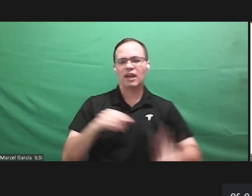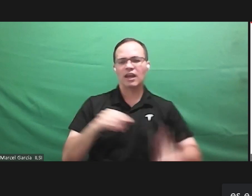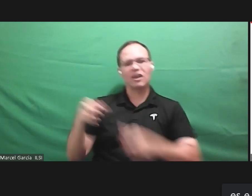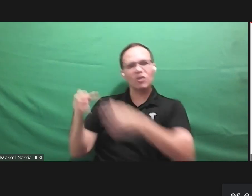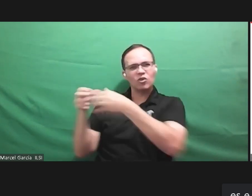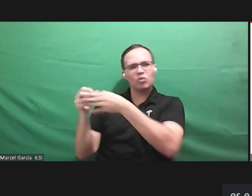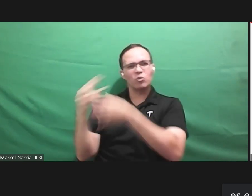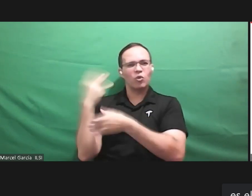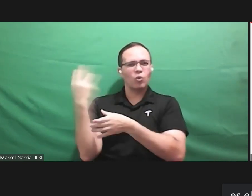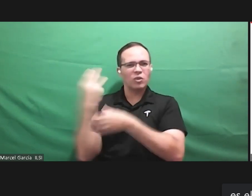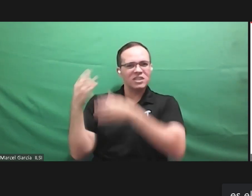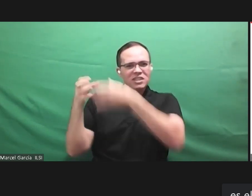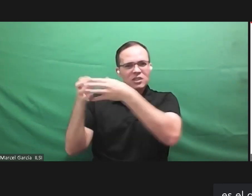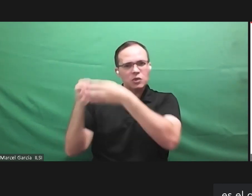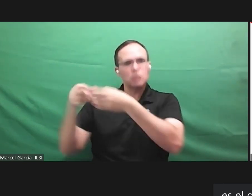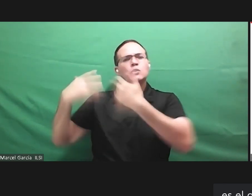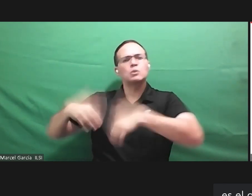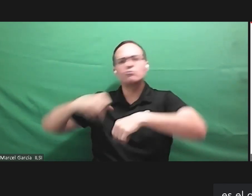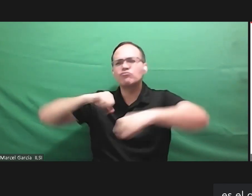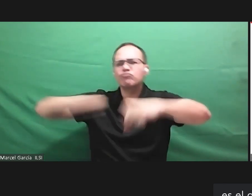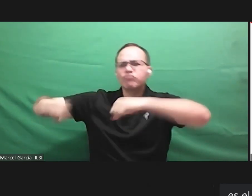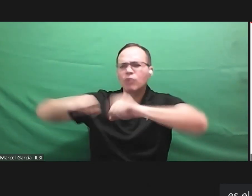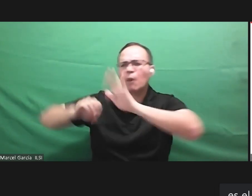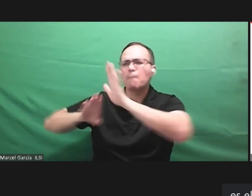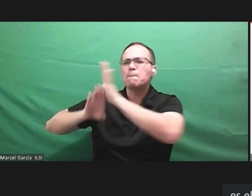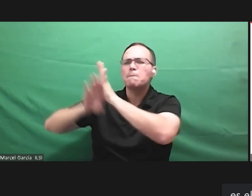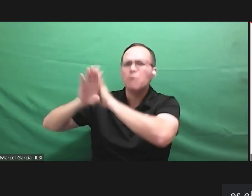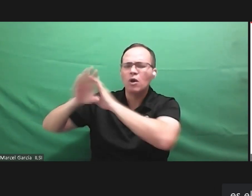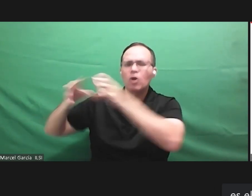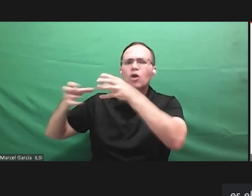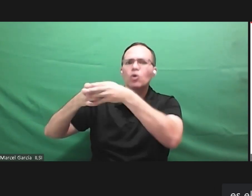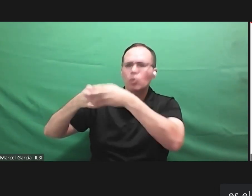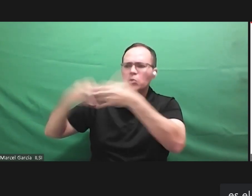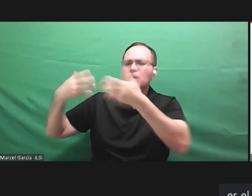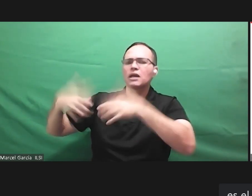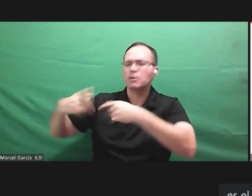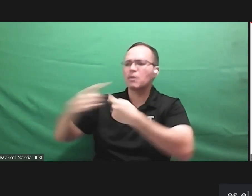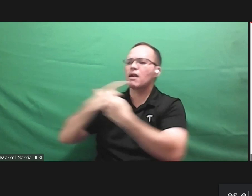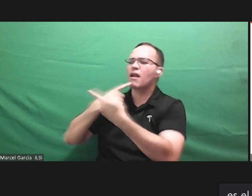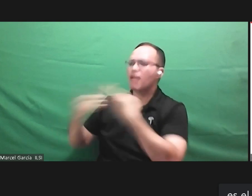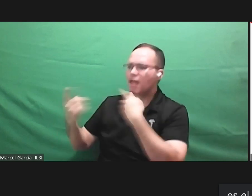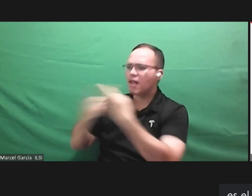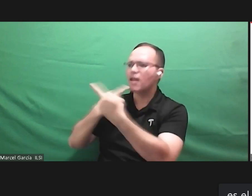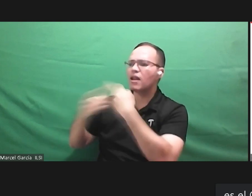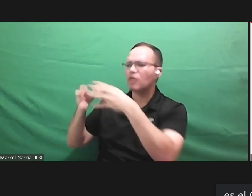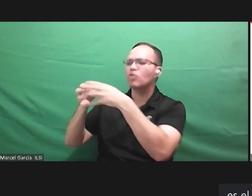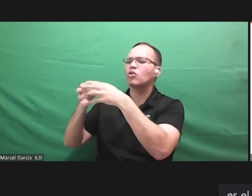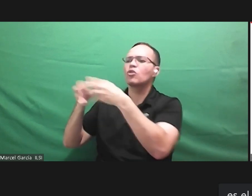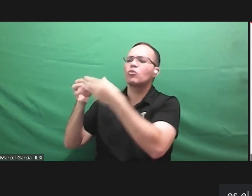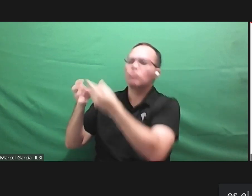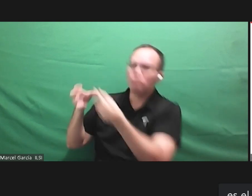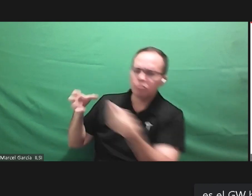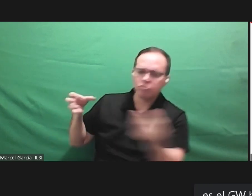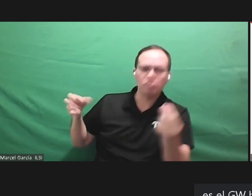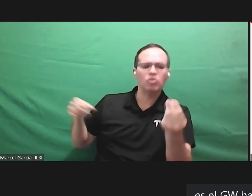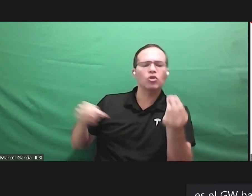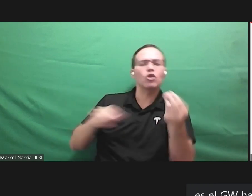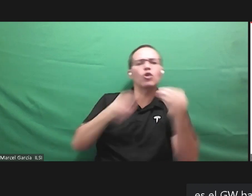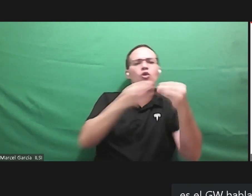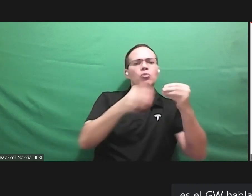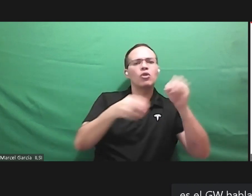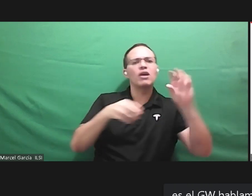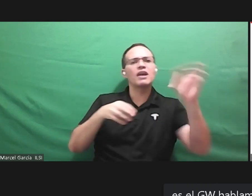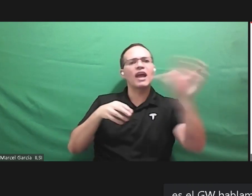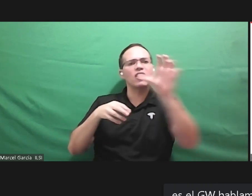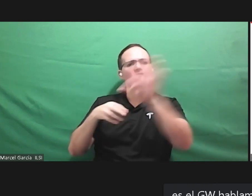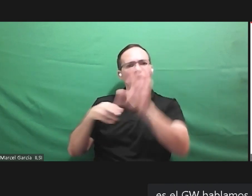pero tenía mucho trabajo todavía. Ahora en el grupo de Washington estamos hablando más también de hacer un grupo regional para hablar de los problemas de acá, de la